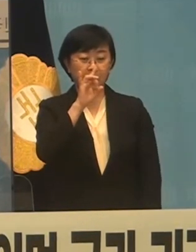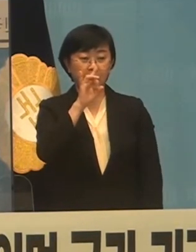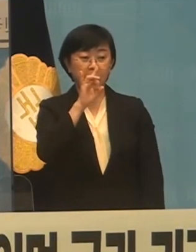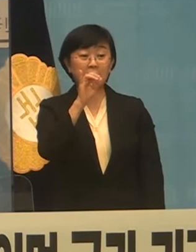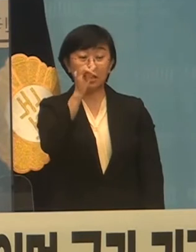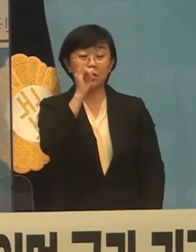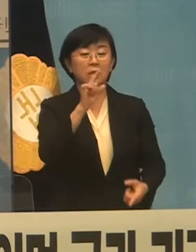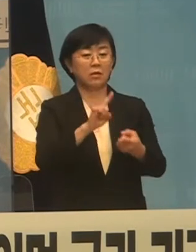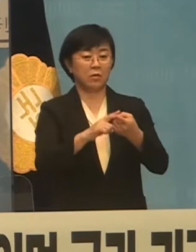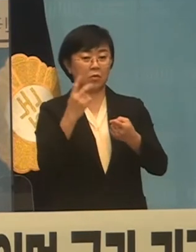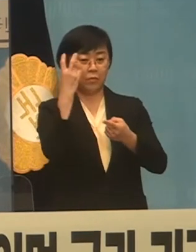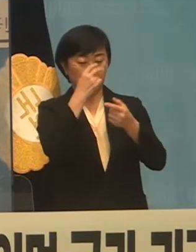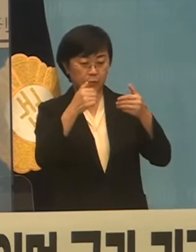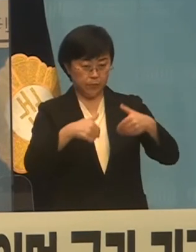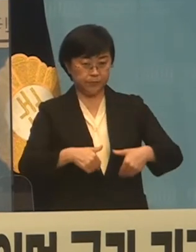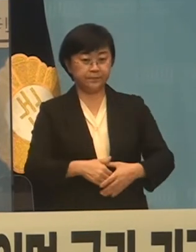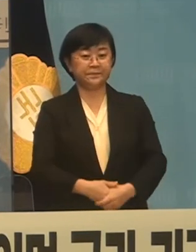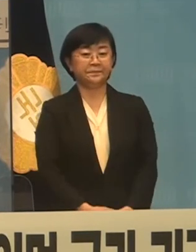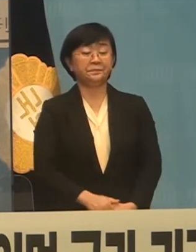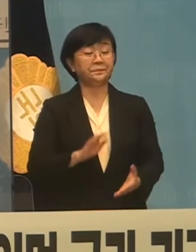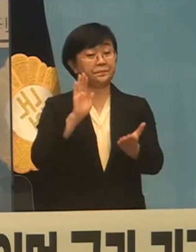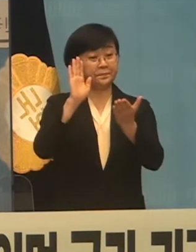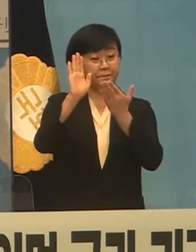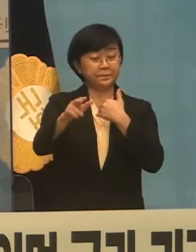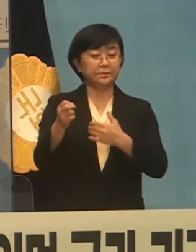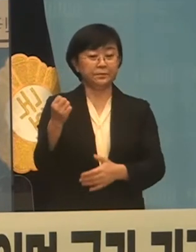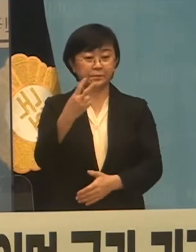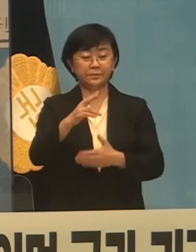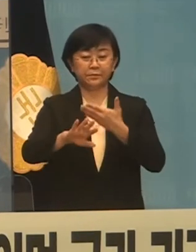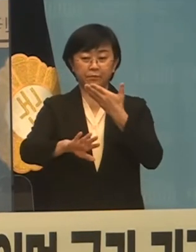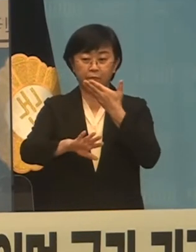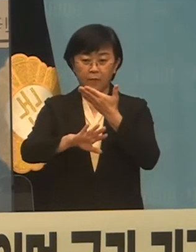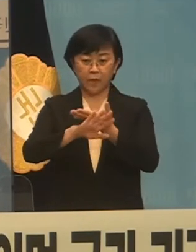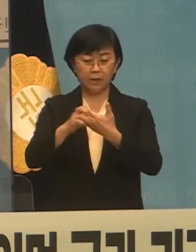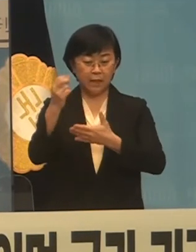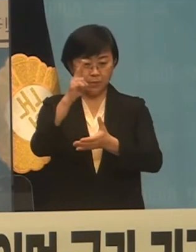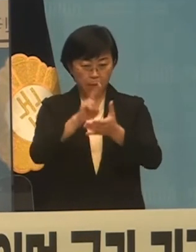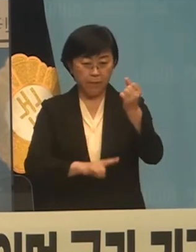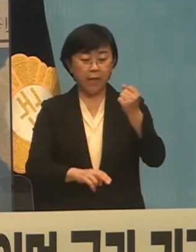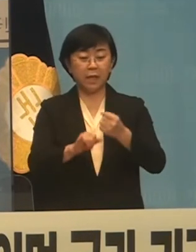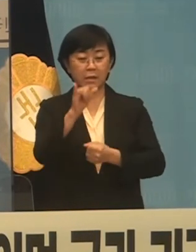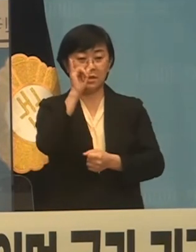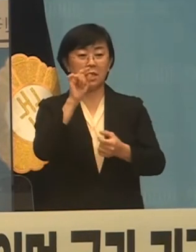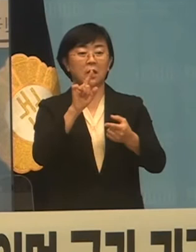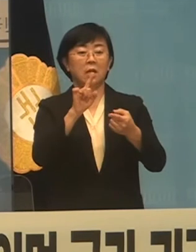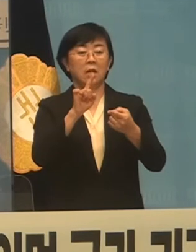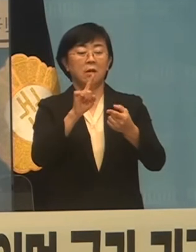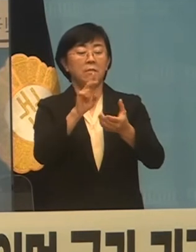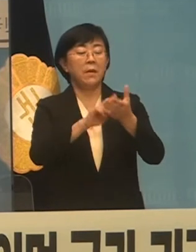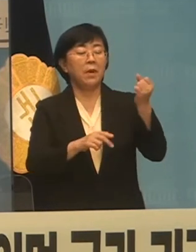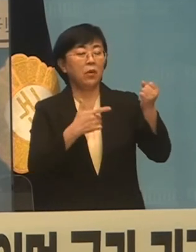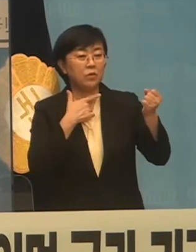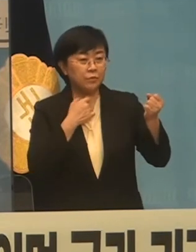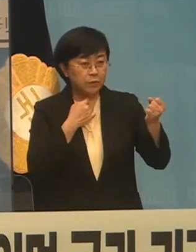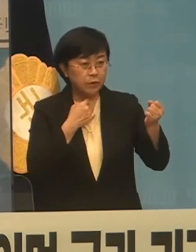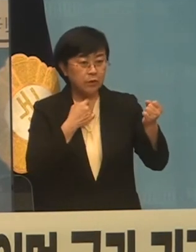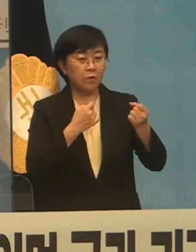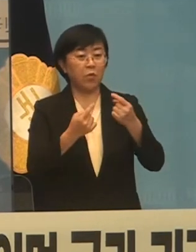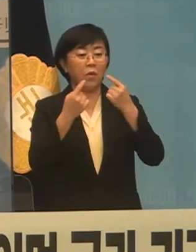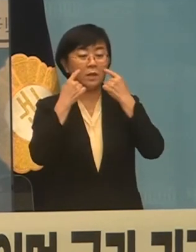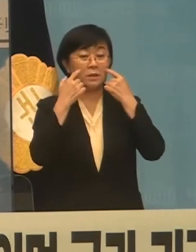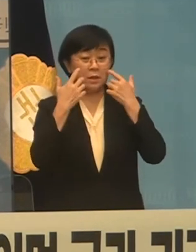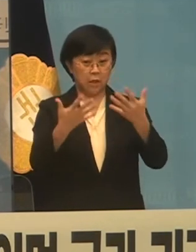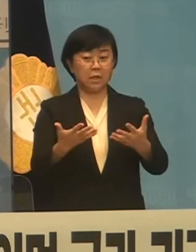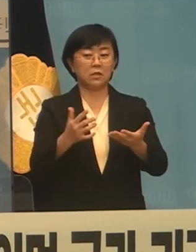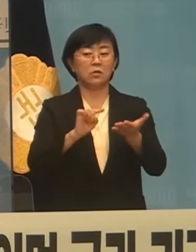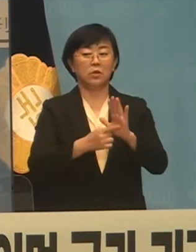이루어지는지를 한번 살펴보고, 그 이후 또다시 왜 재매각을 하려고 하는지를 정확히 기자회견을 통해서 얘기